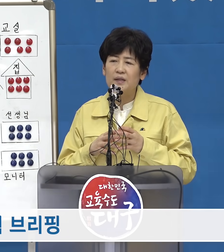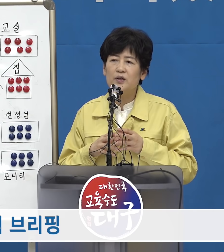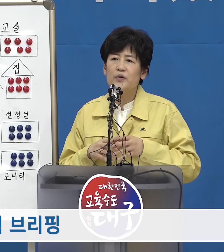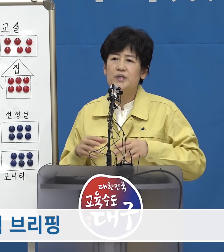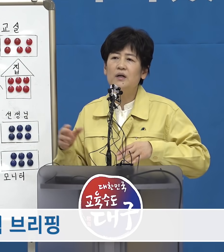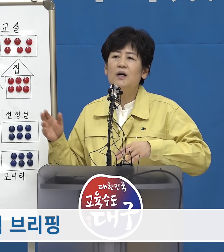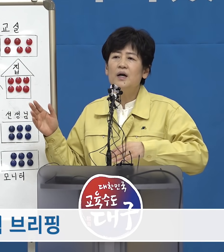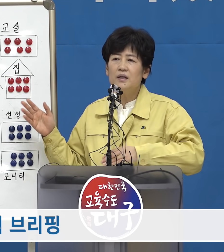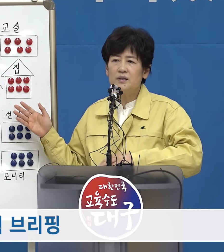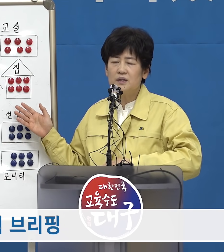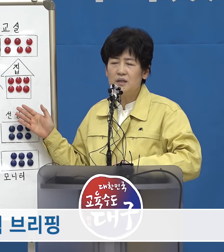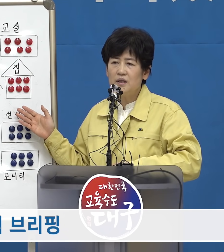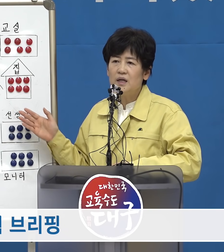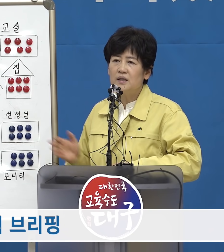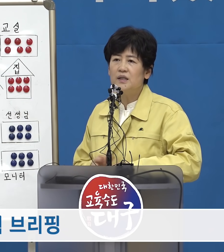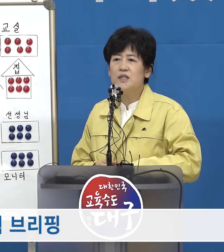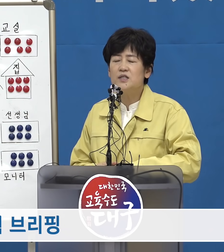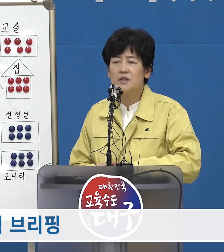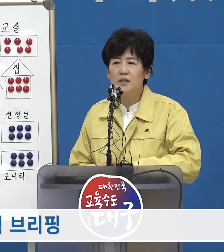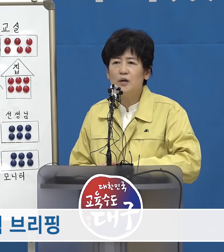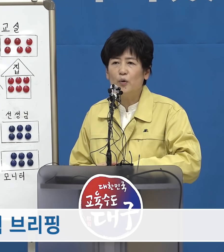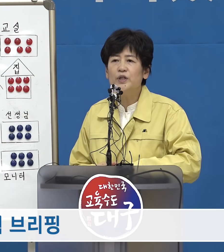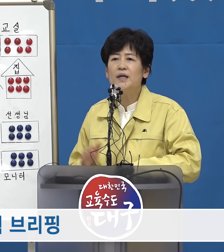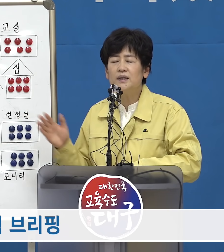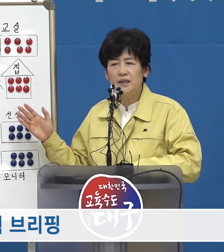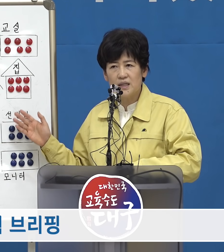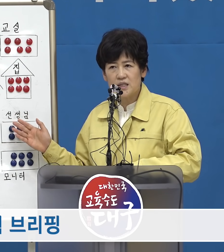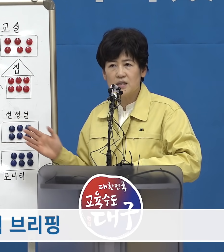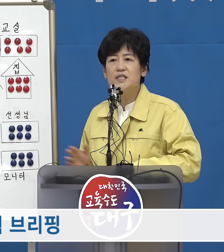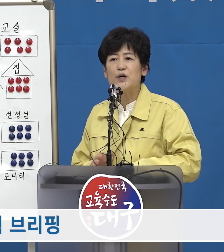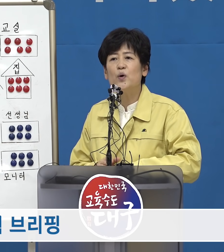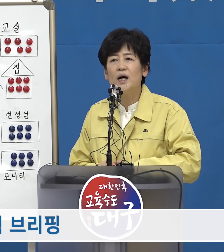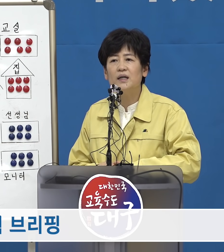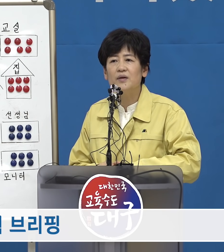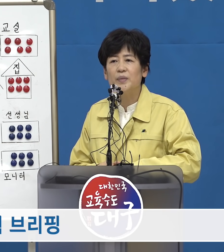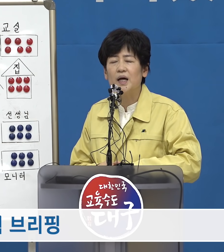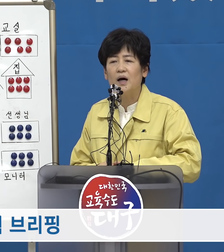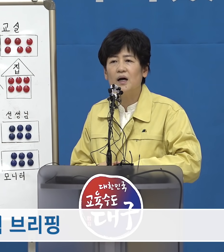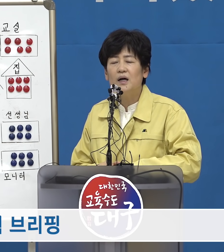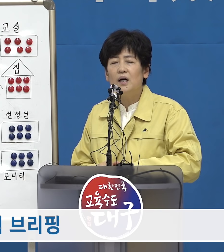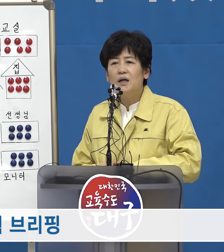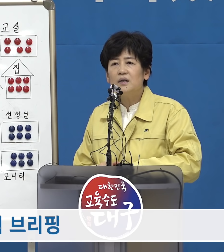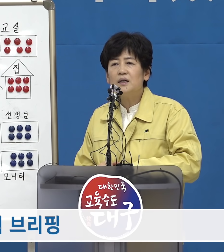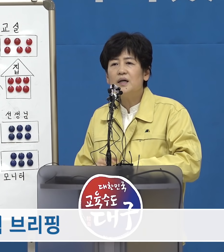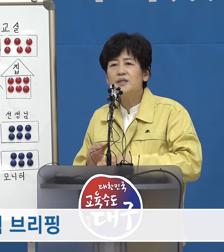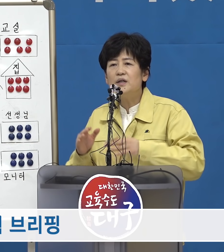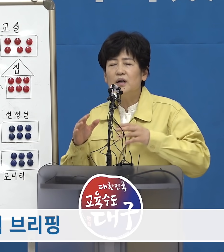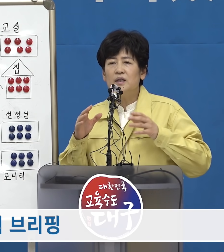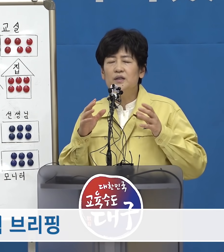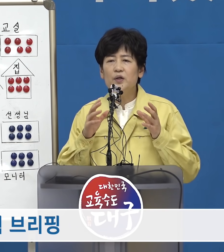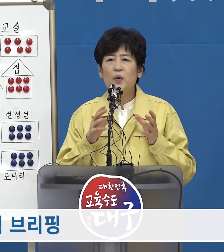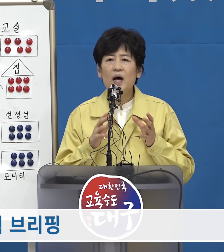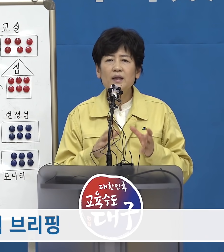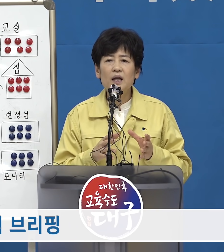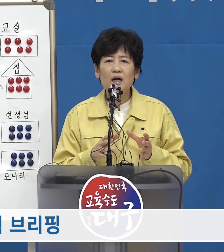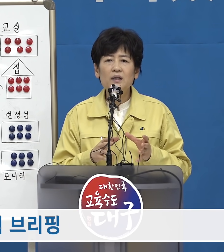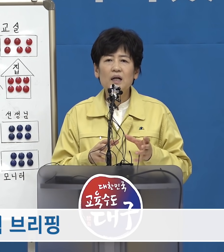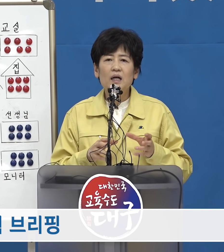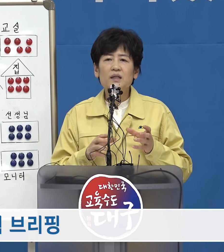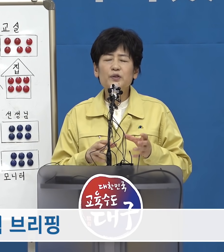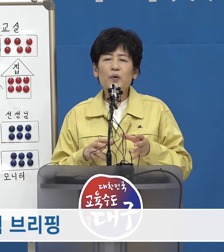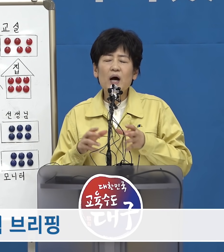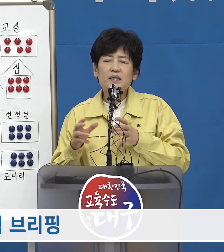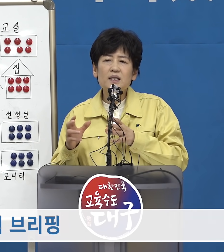수업 공동체를 만들어서 역시 콘텐츠를 온라인 콘텐츠를 제공하게 됩니다. 그렇게 해서 등교한